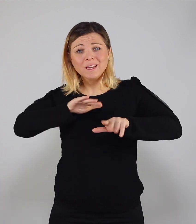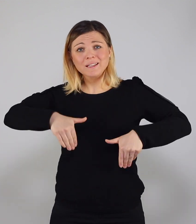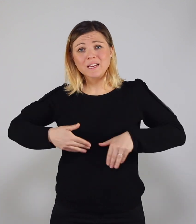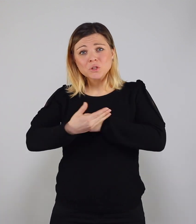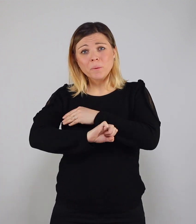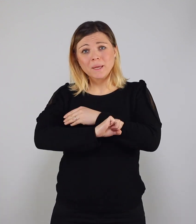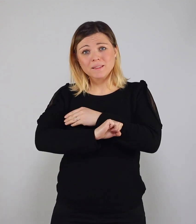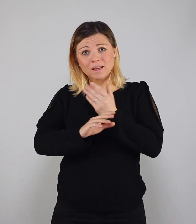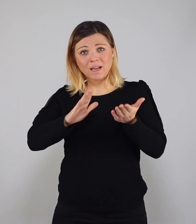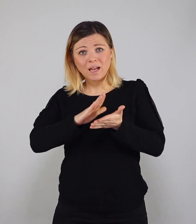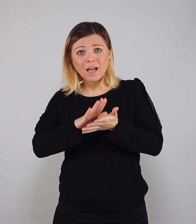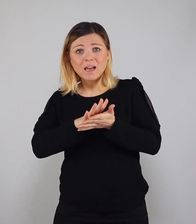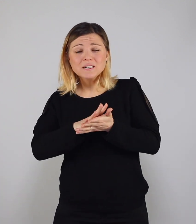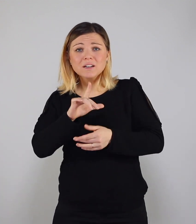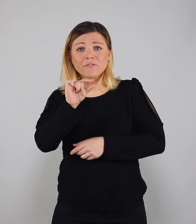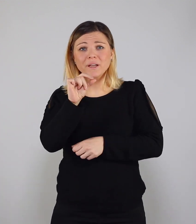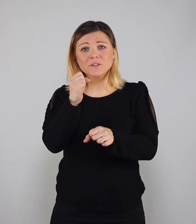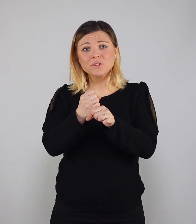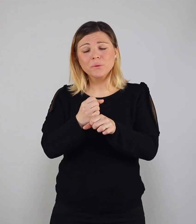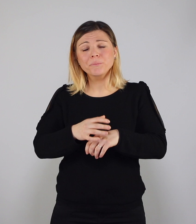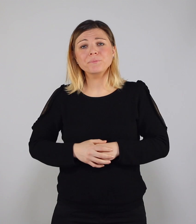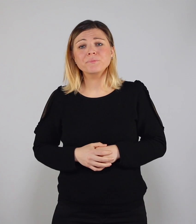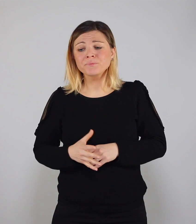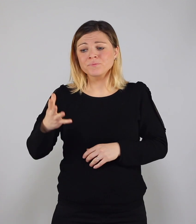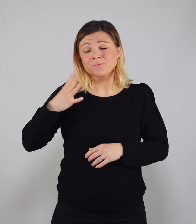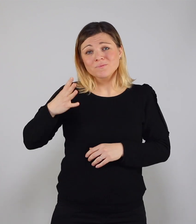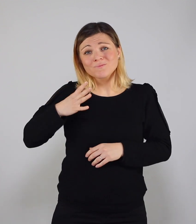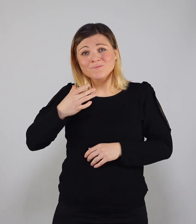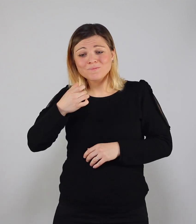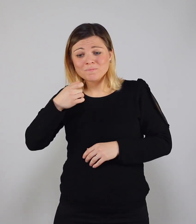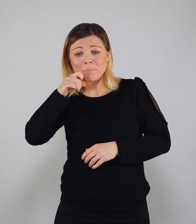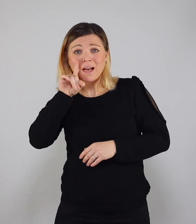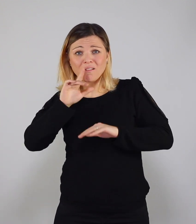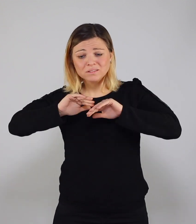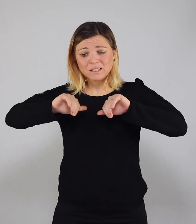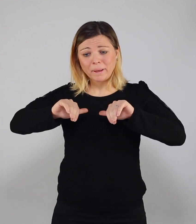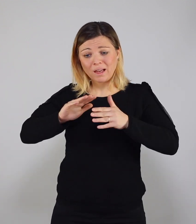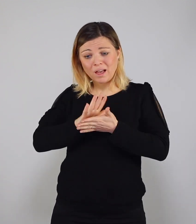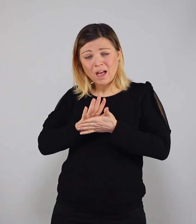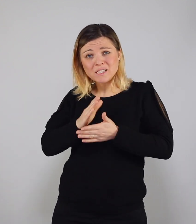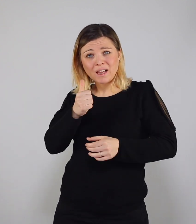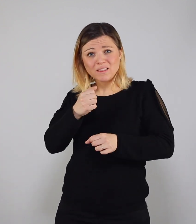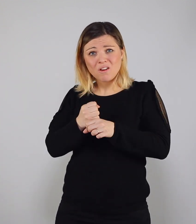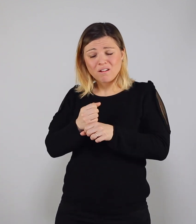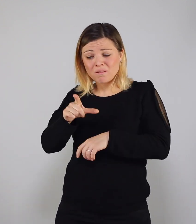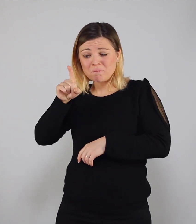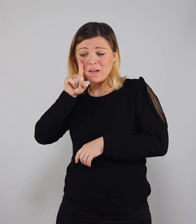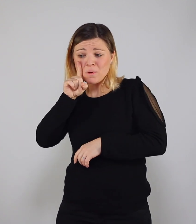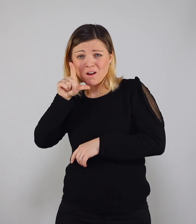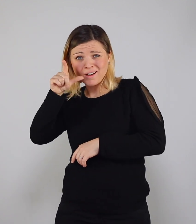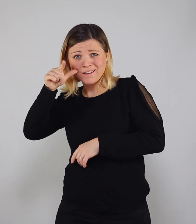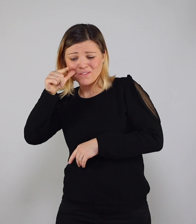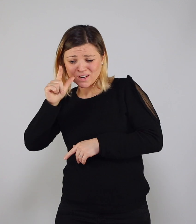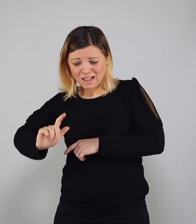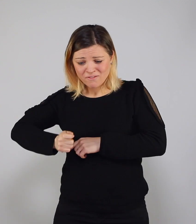C'était l'avant-dernière semaine du mois de juillet 2002. J'avais 20 ans. Mes parents se sont séparés lorsque je n'avais qu'1 an. Ma